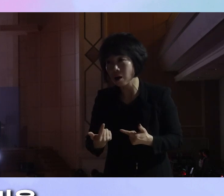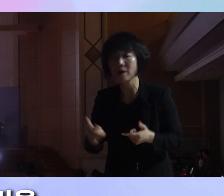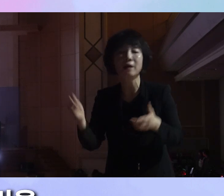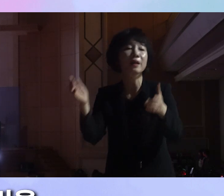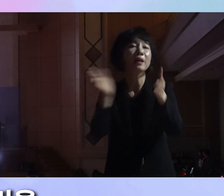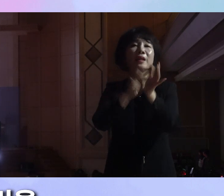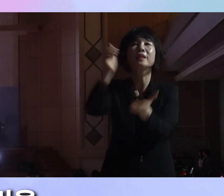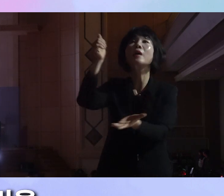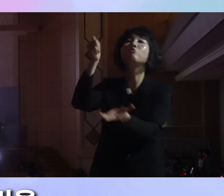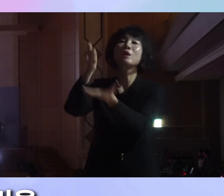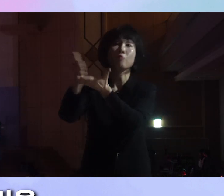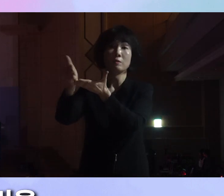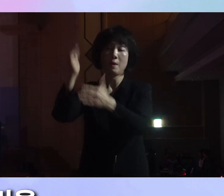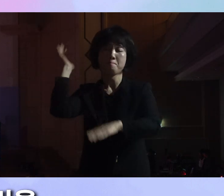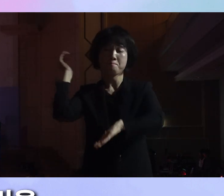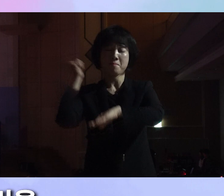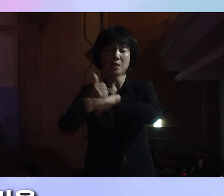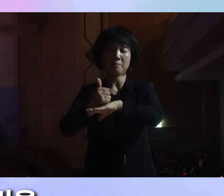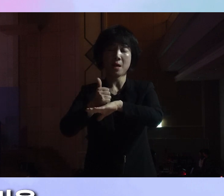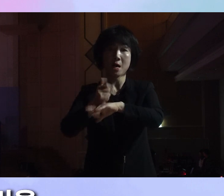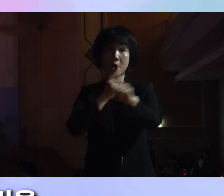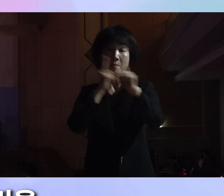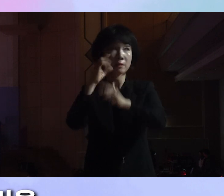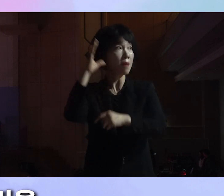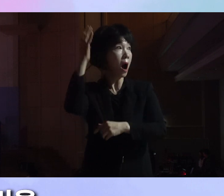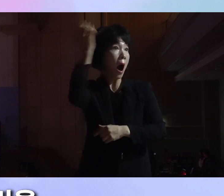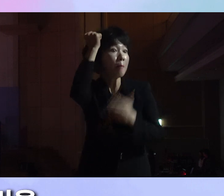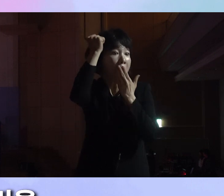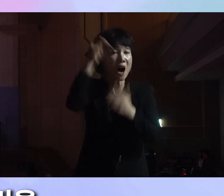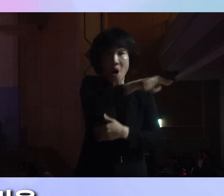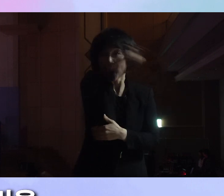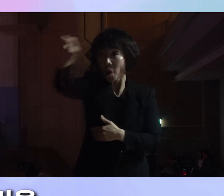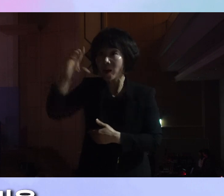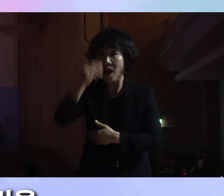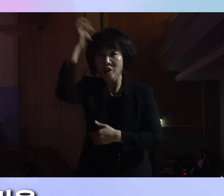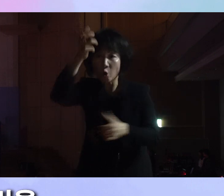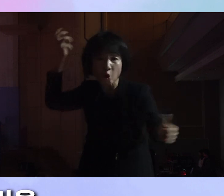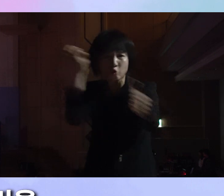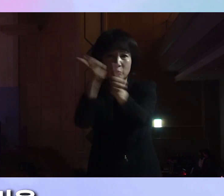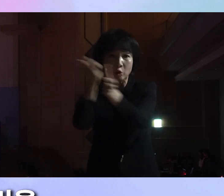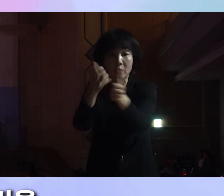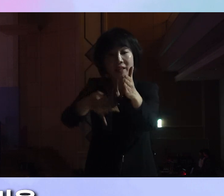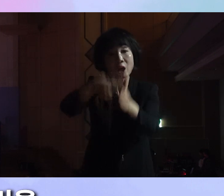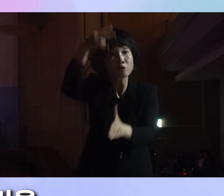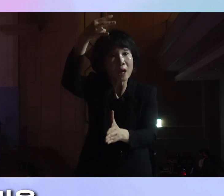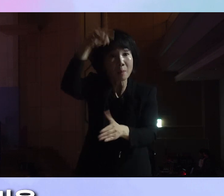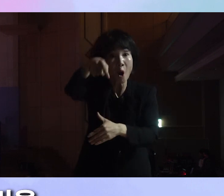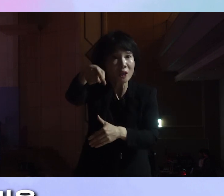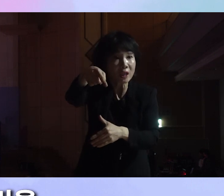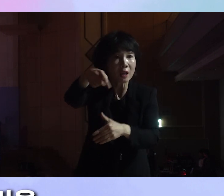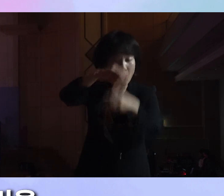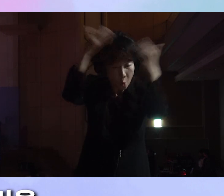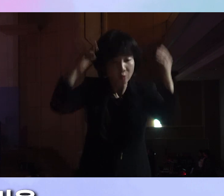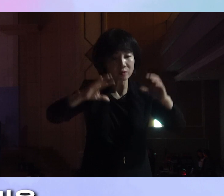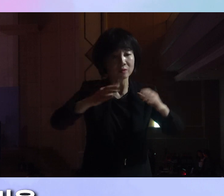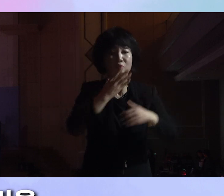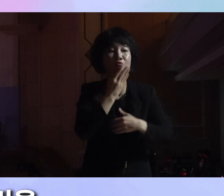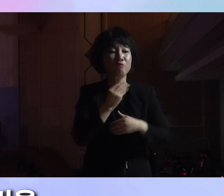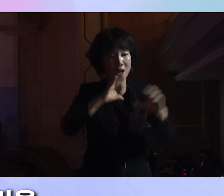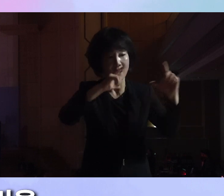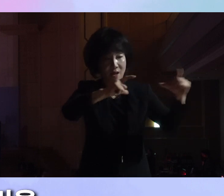예수께서 마지막으로 하신 말씀이 기억나. 너희는 성령을 받고 예루살렘과 온